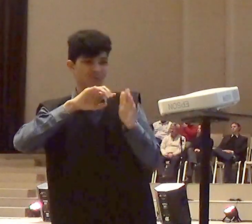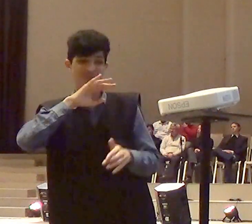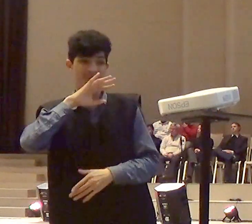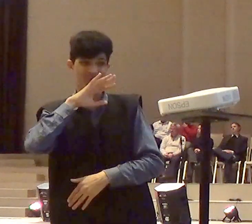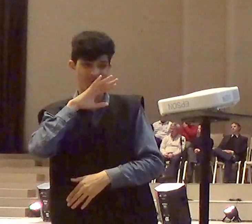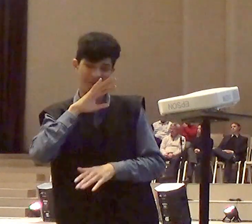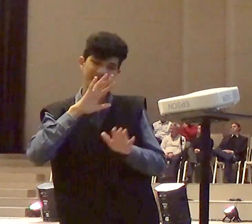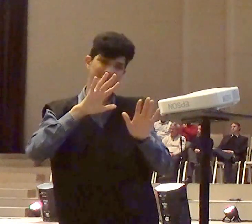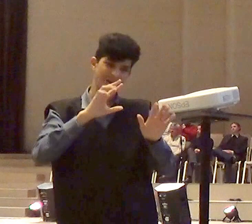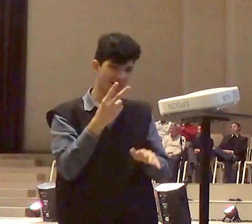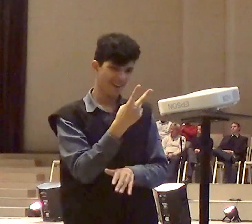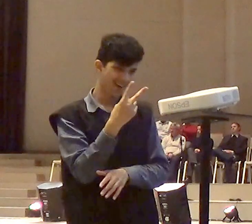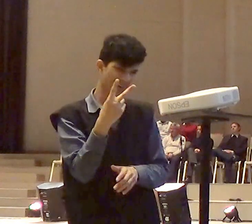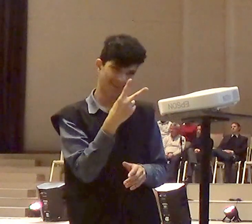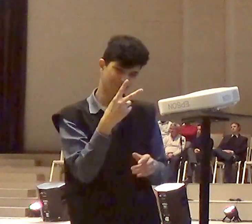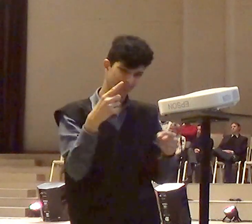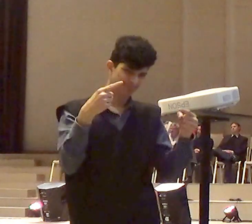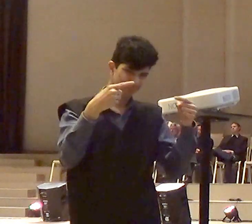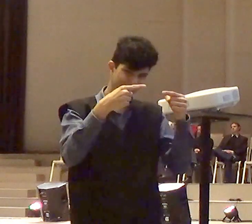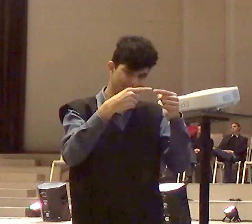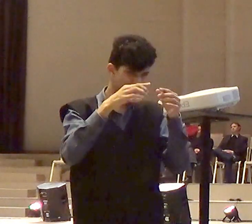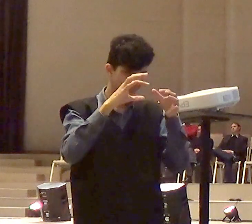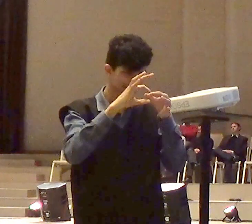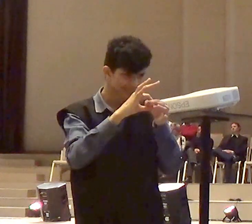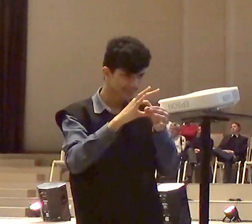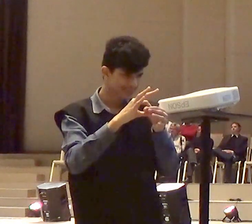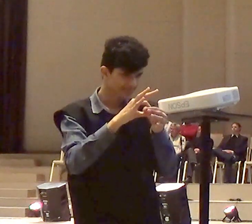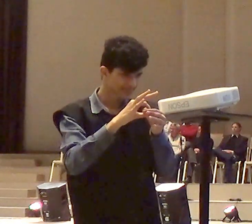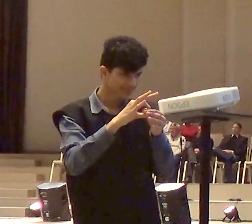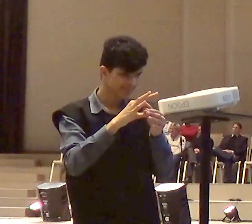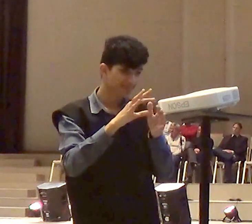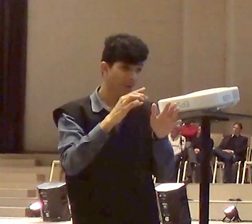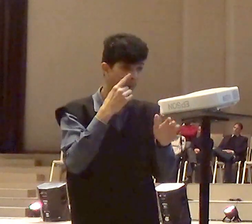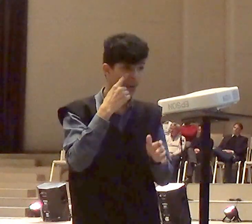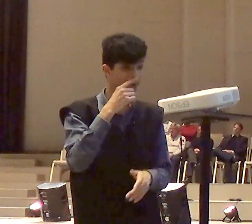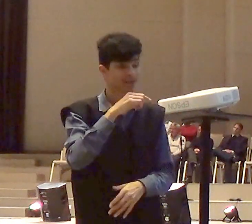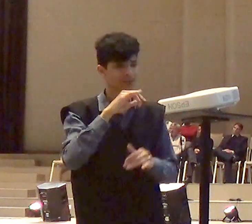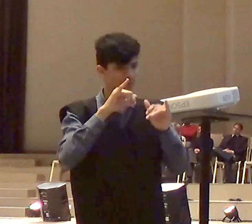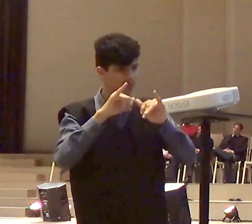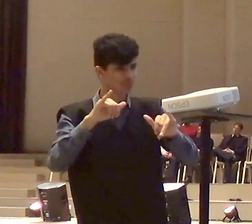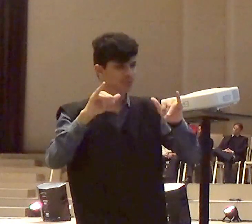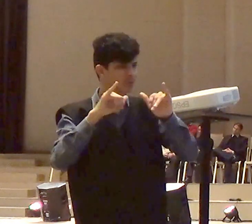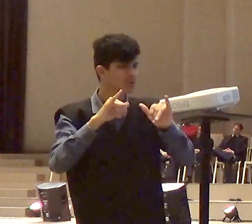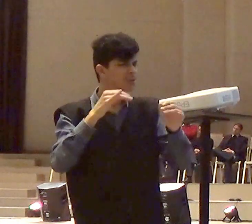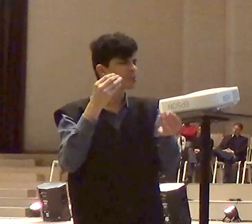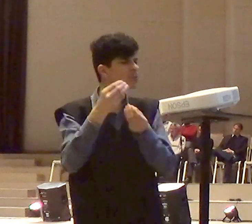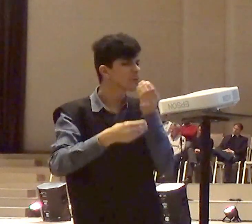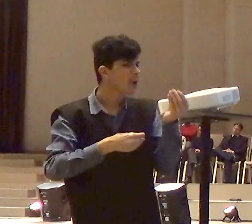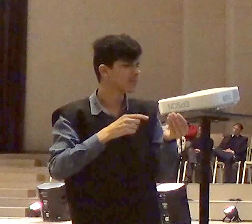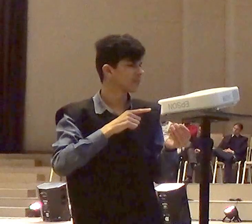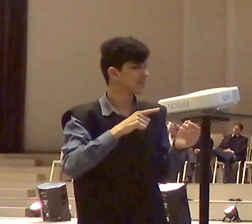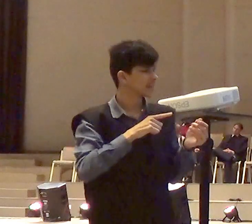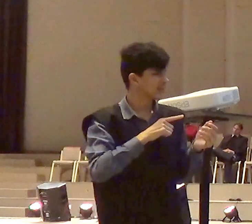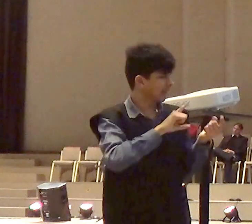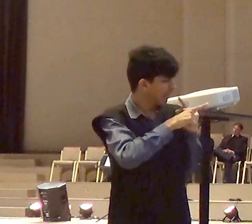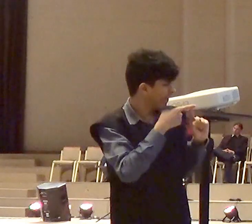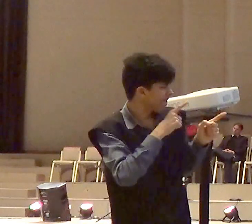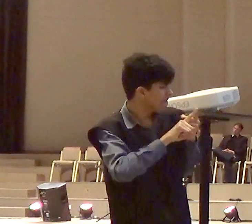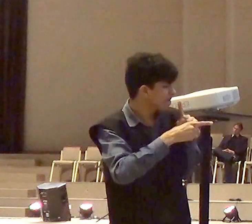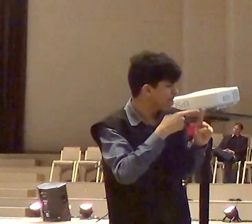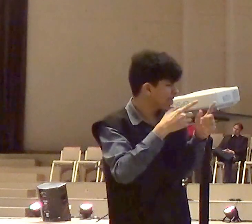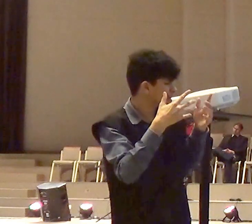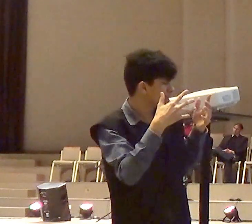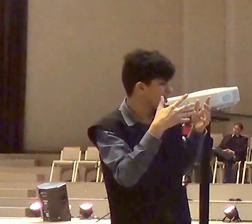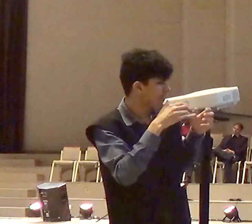não tem jeito de resolver a rebelião a não ser com Rendição